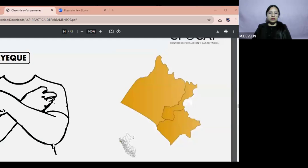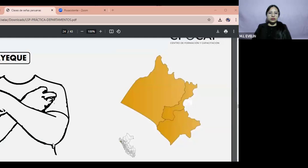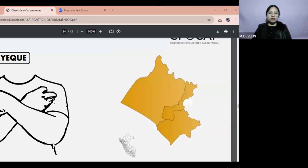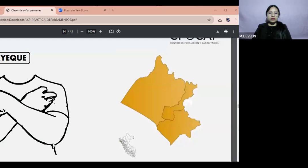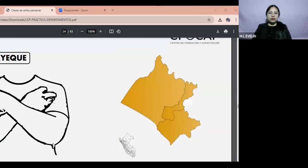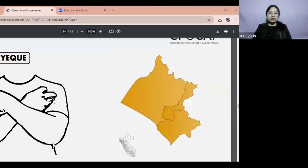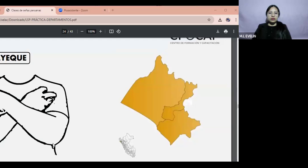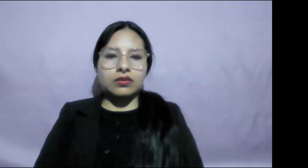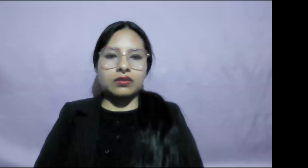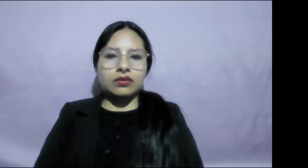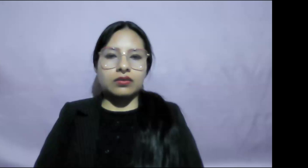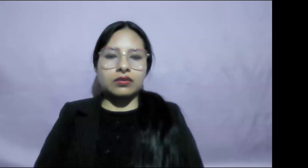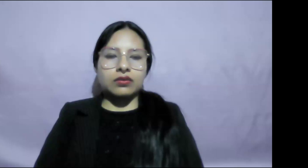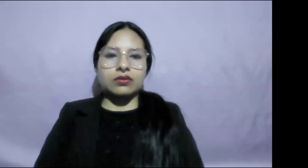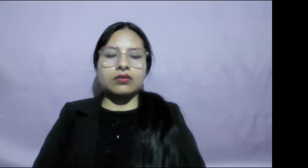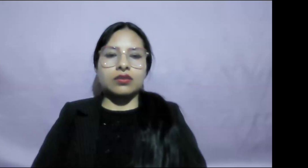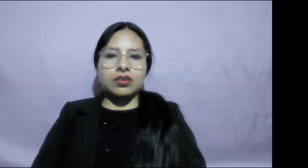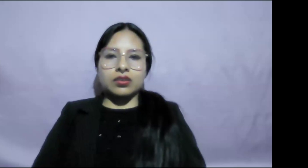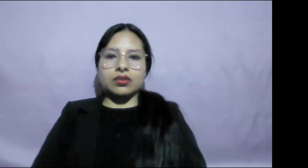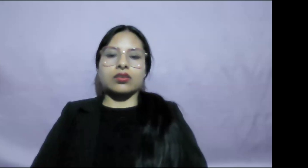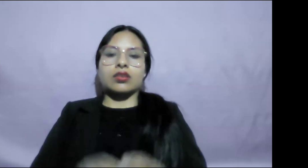lambayeque muy bien